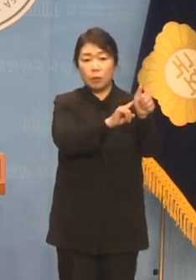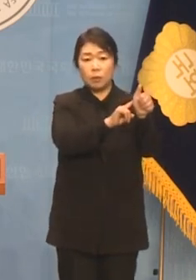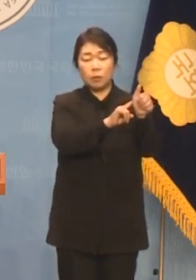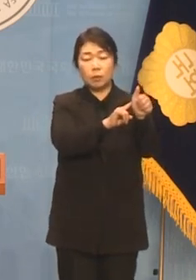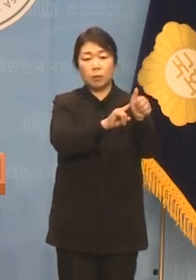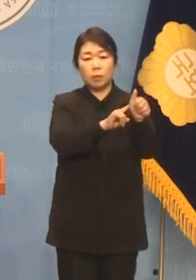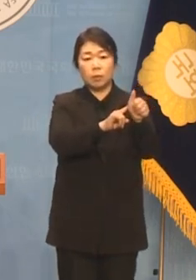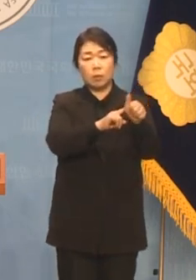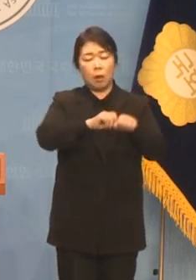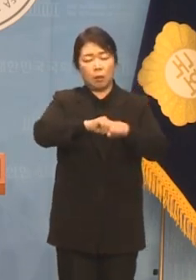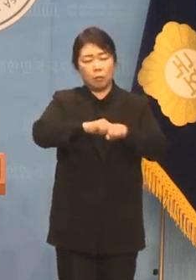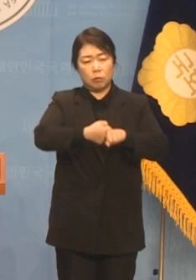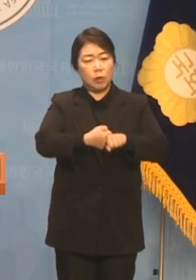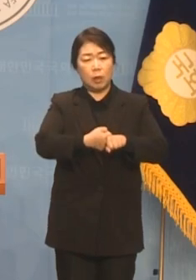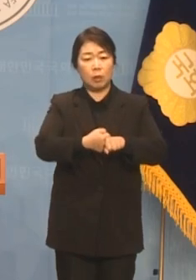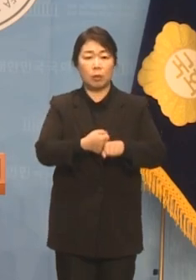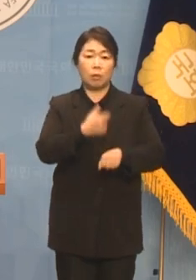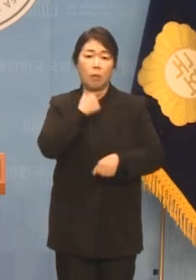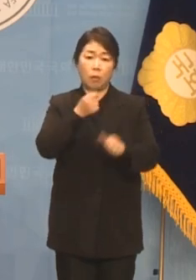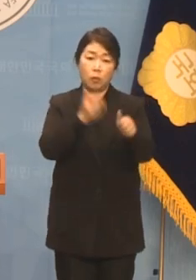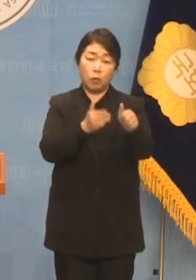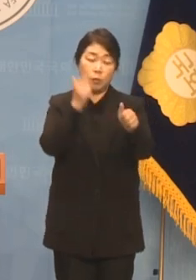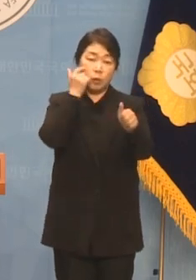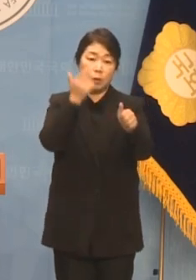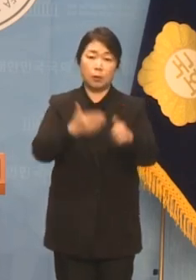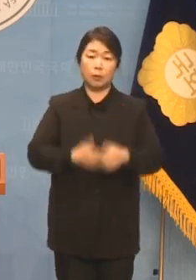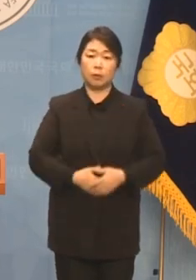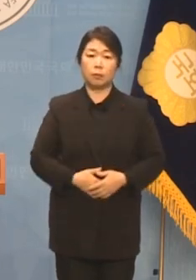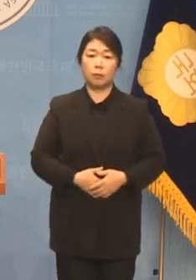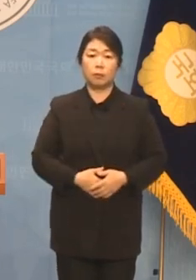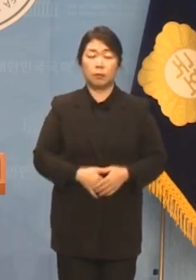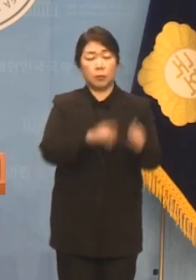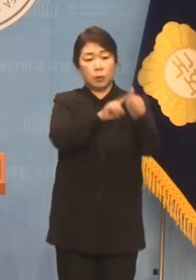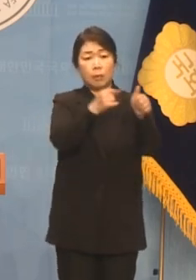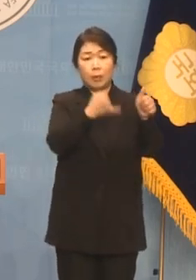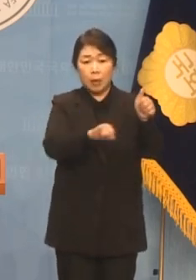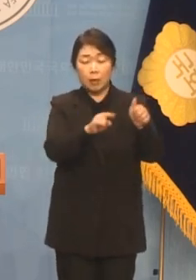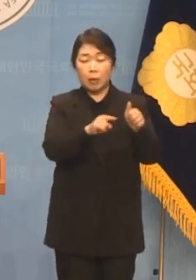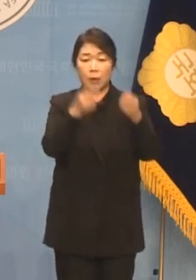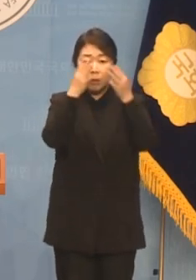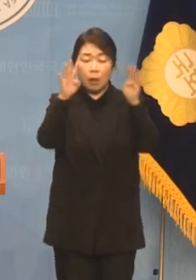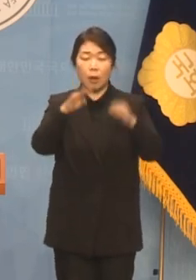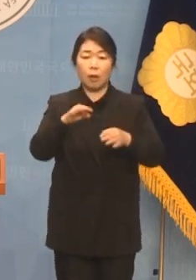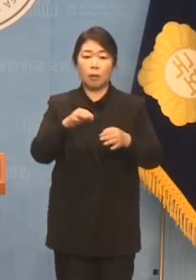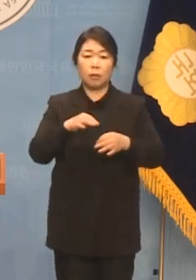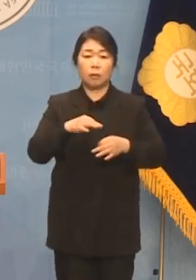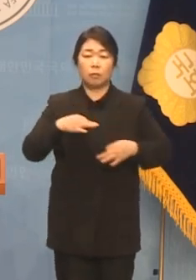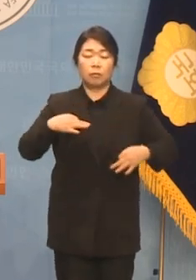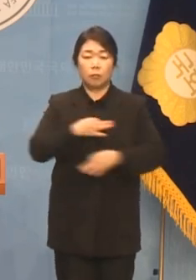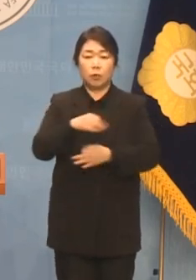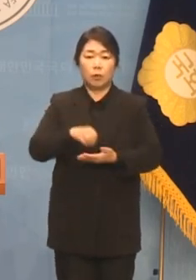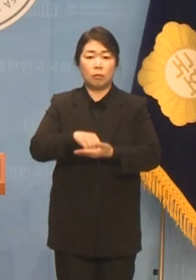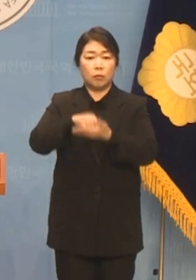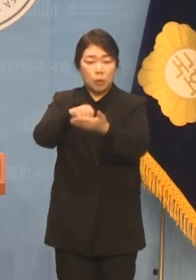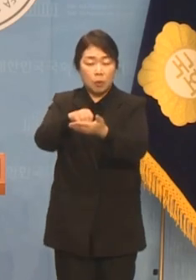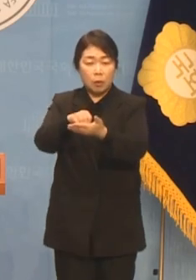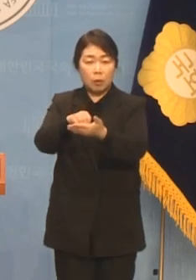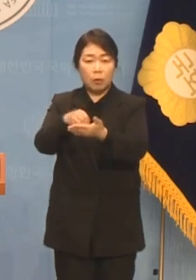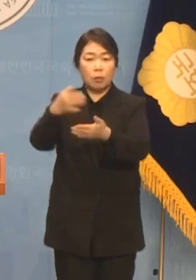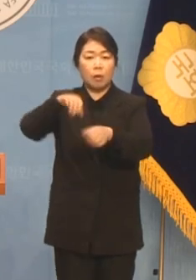무리한 요구입니까 조 대표님의 따님은 입시 부정으로 벌금형을